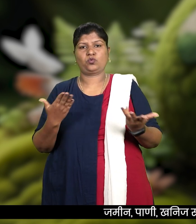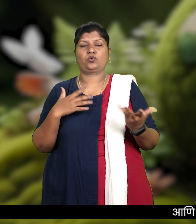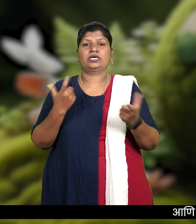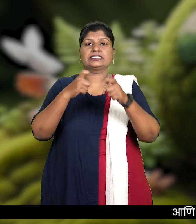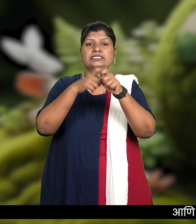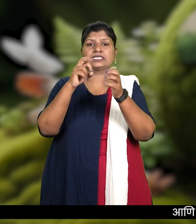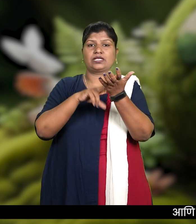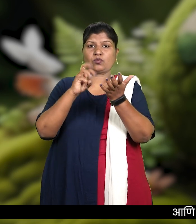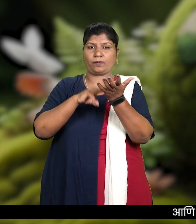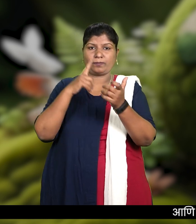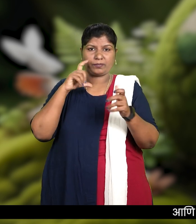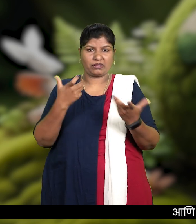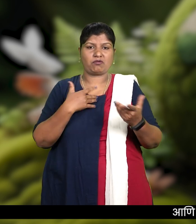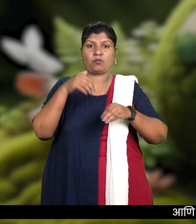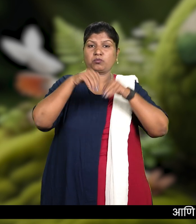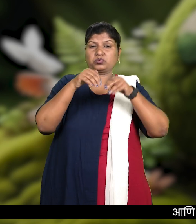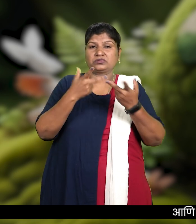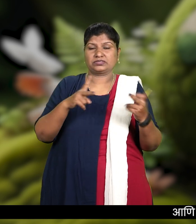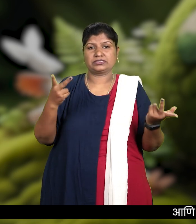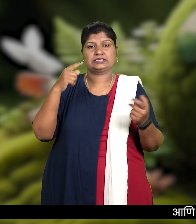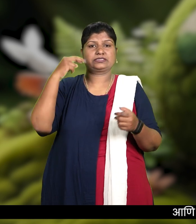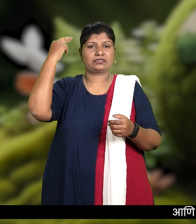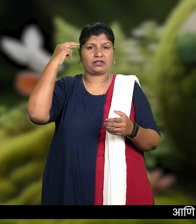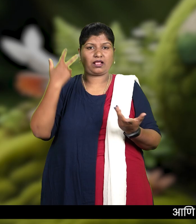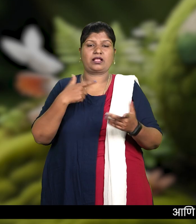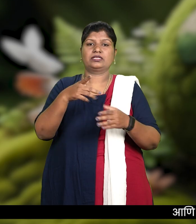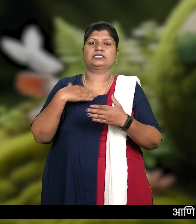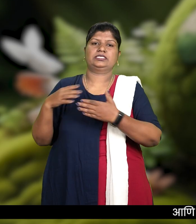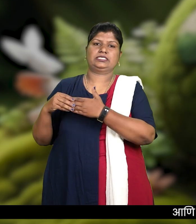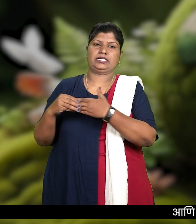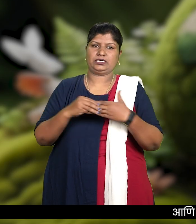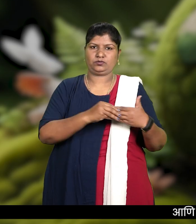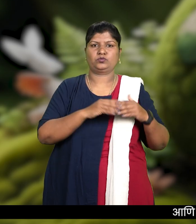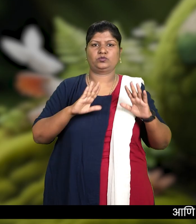आणि स्पर्धा मानवी वंशामध्ये युद्धास कारणीभूत ठरते.